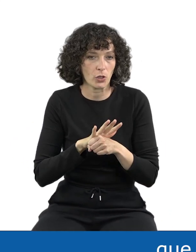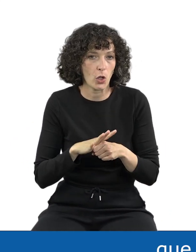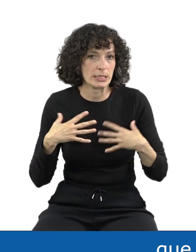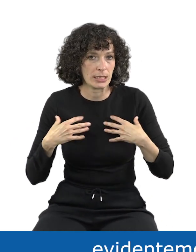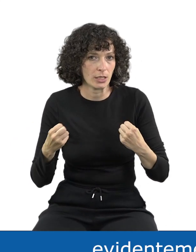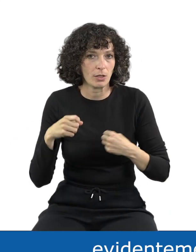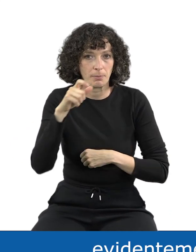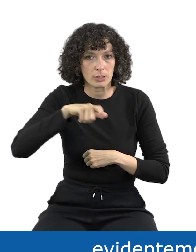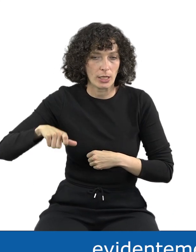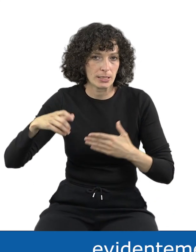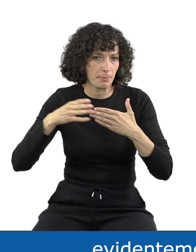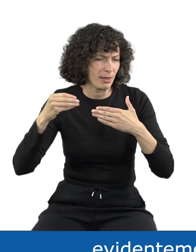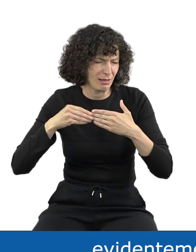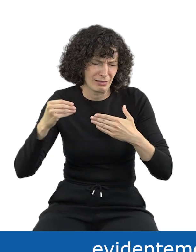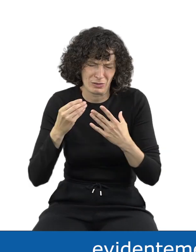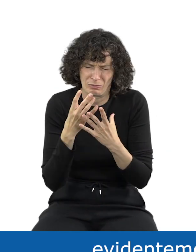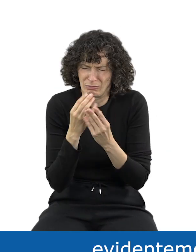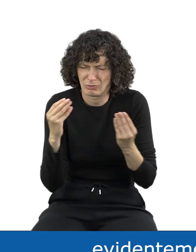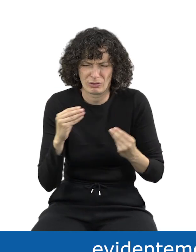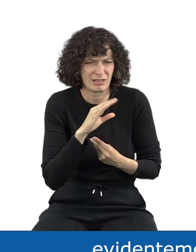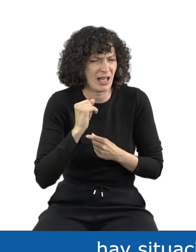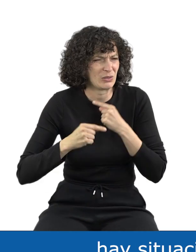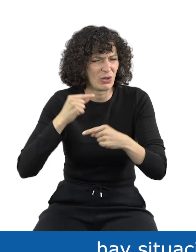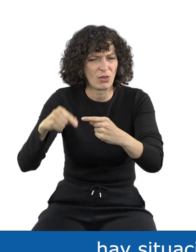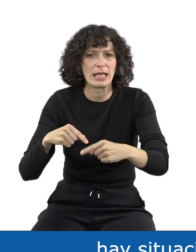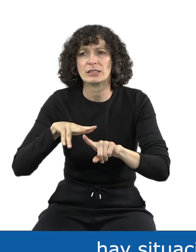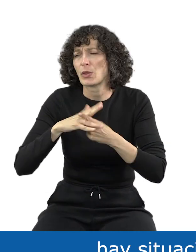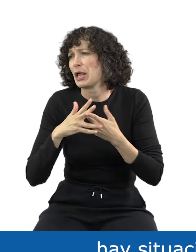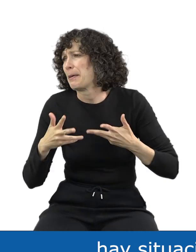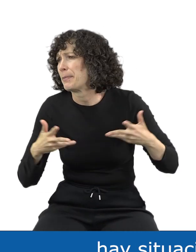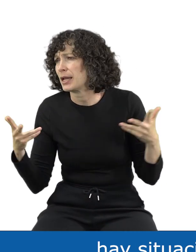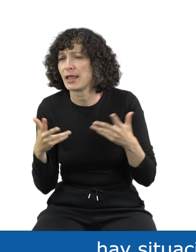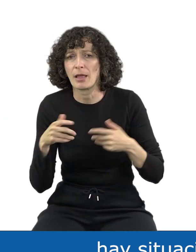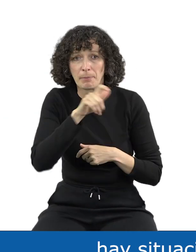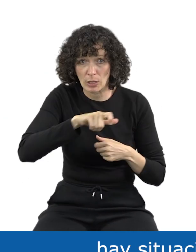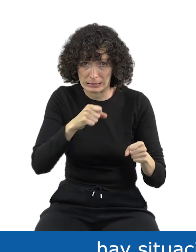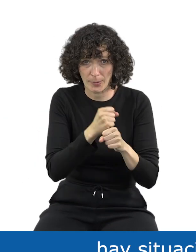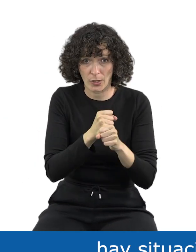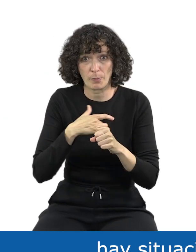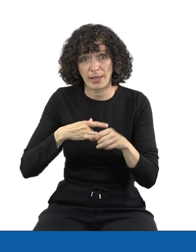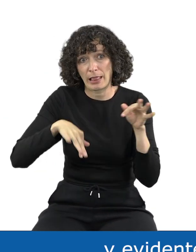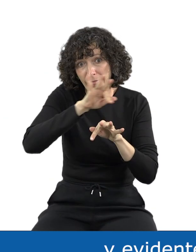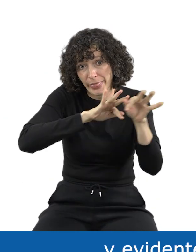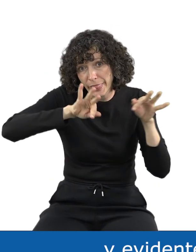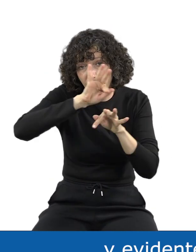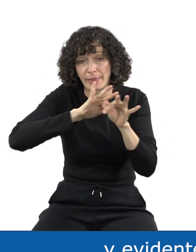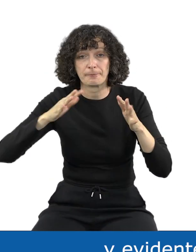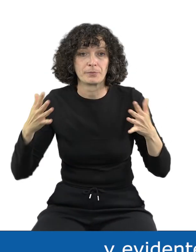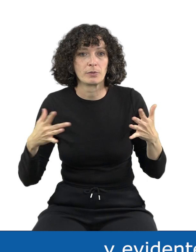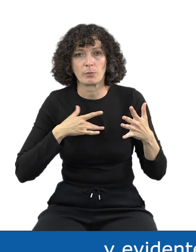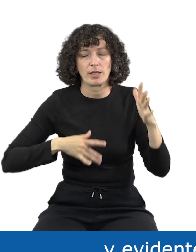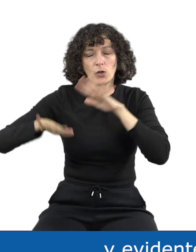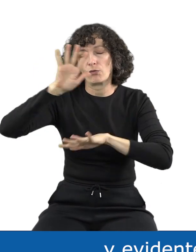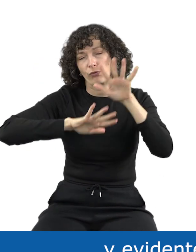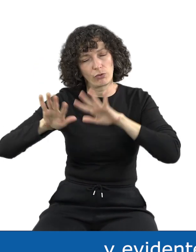sanitario evidentemente hay muchísimos pacientes todos los días, hay situaciones de emergencia, hay cambios en momento de personal, tal, y evidentemente